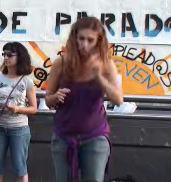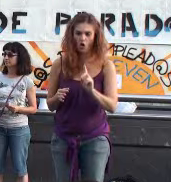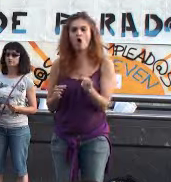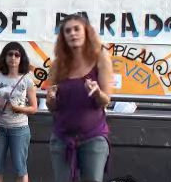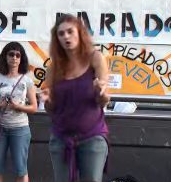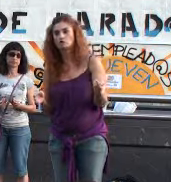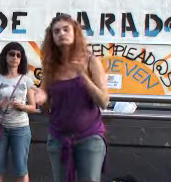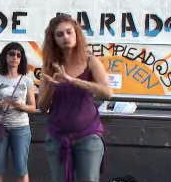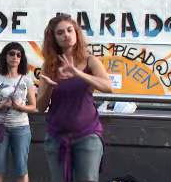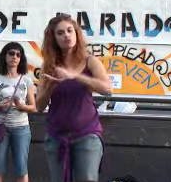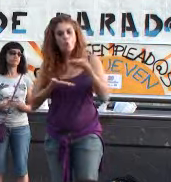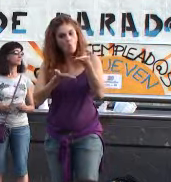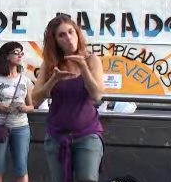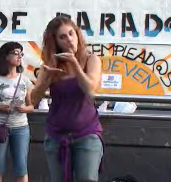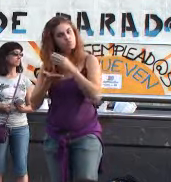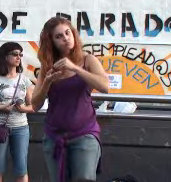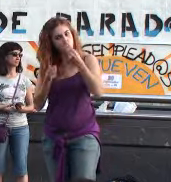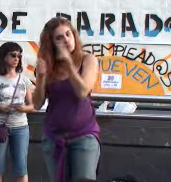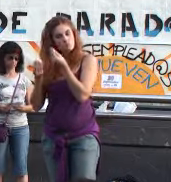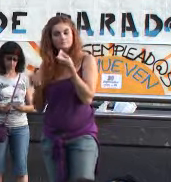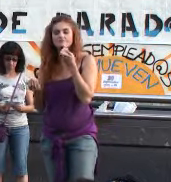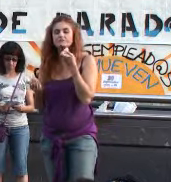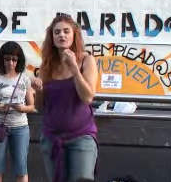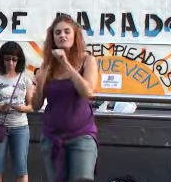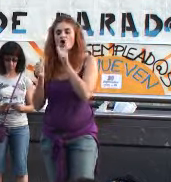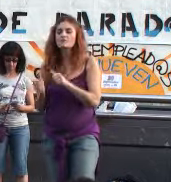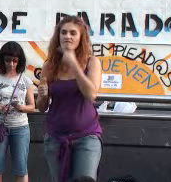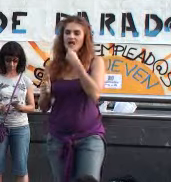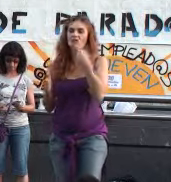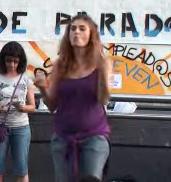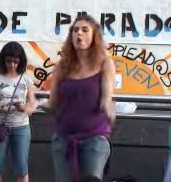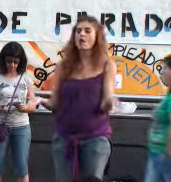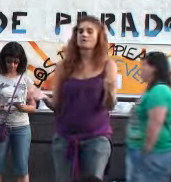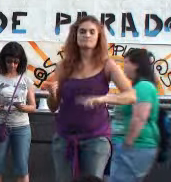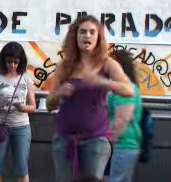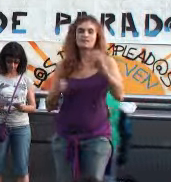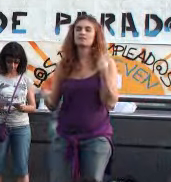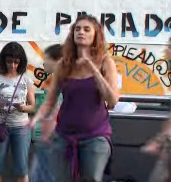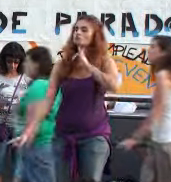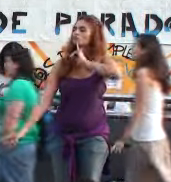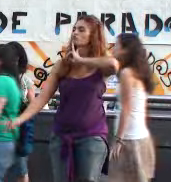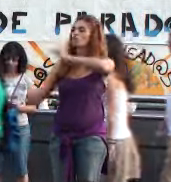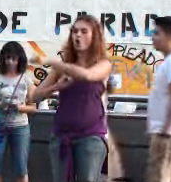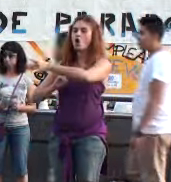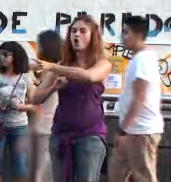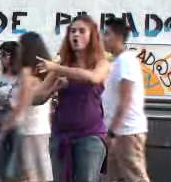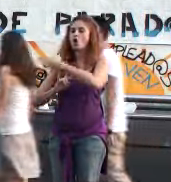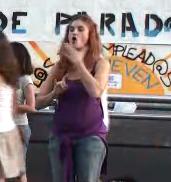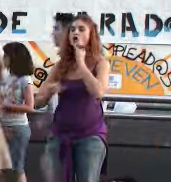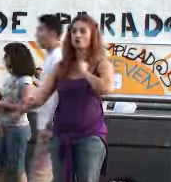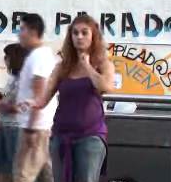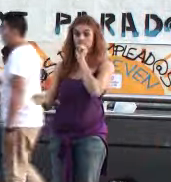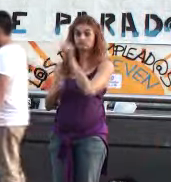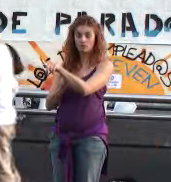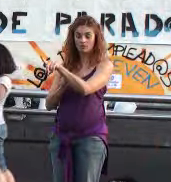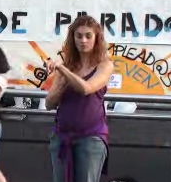ofrecen. La forma más sencilla, también viene en la octavilla, es llamar por teléfono o enviar un correo electrónico